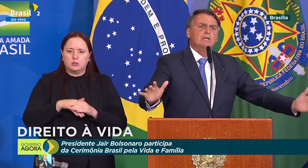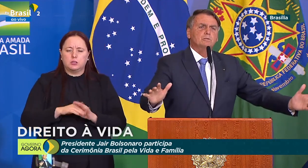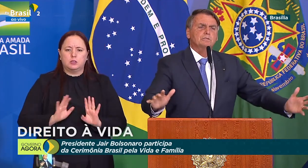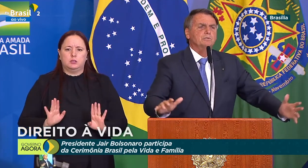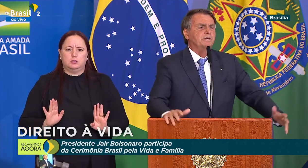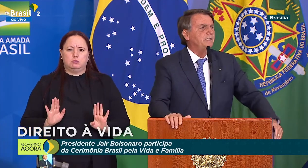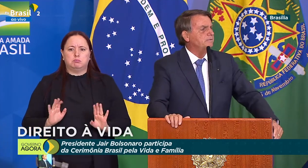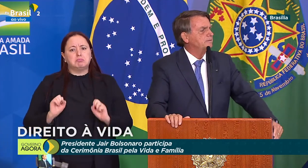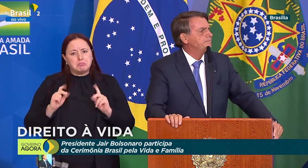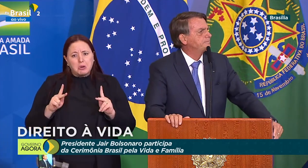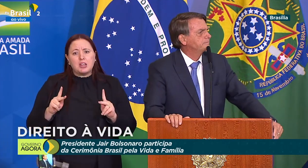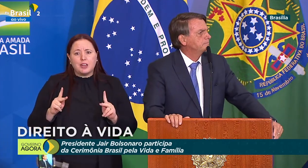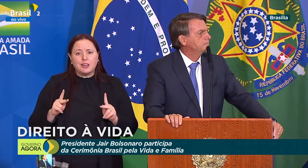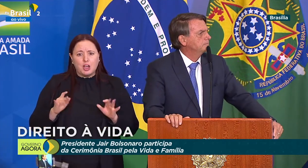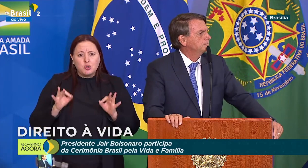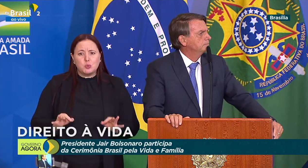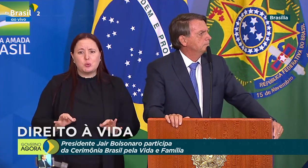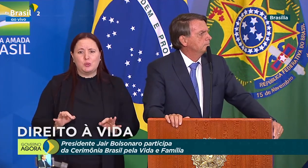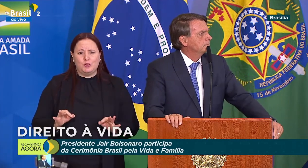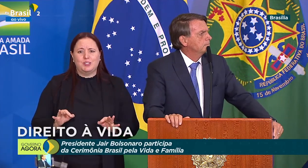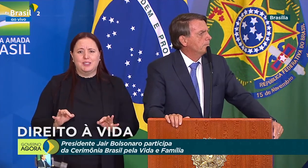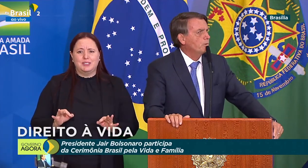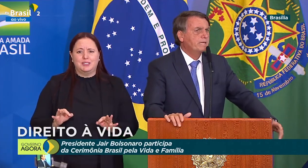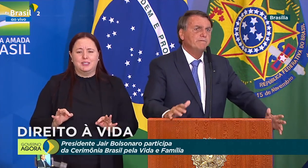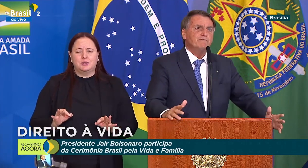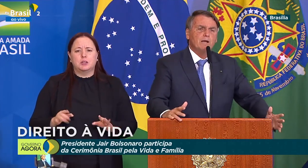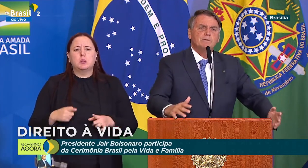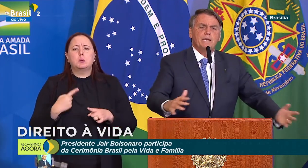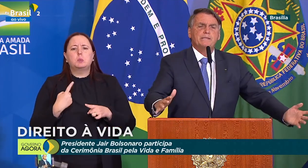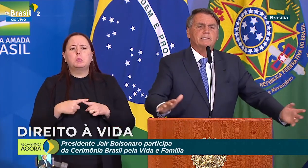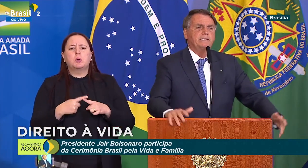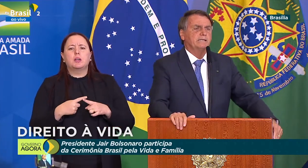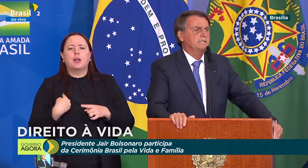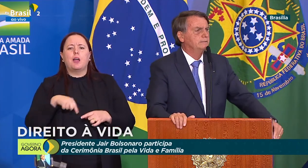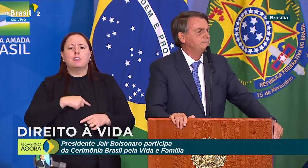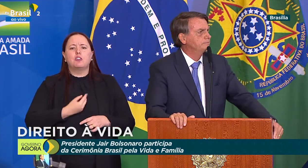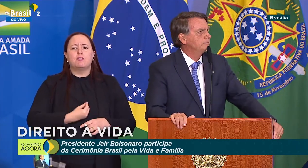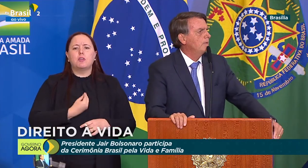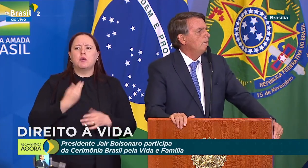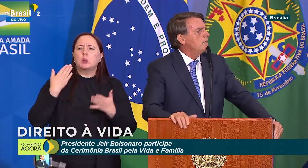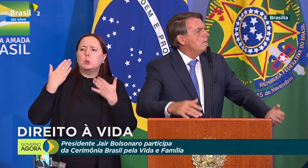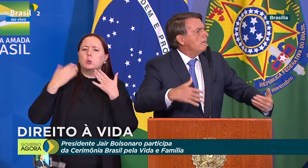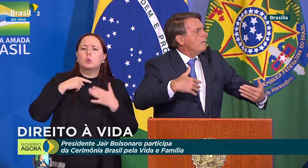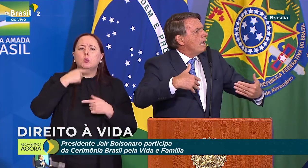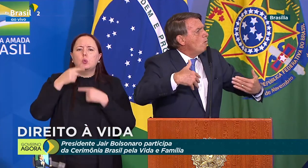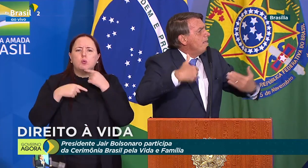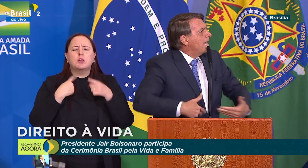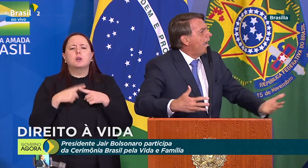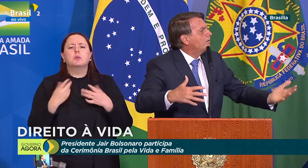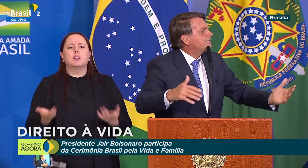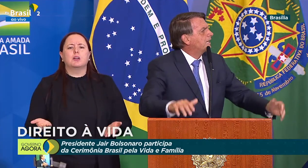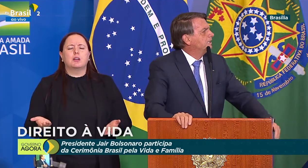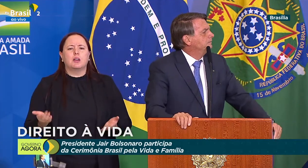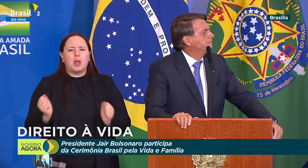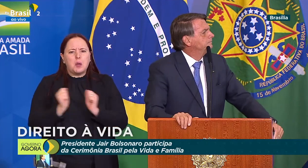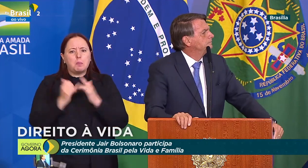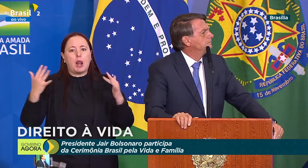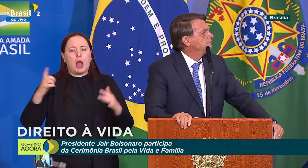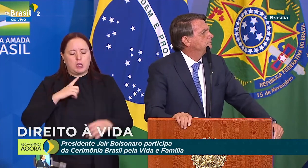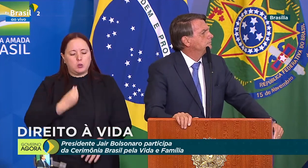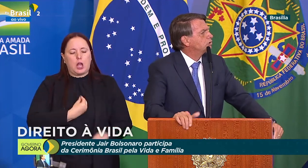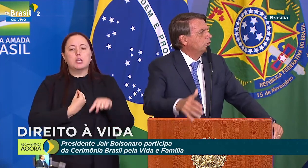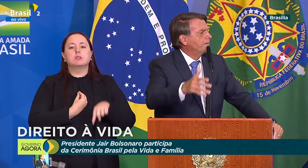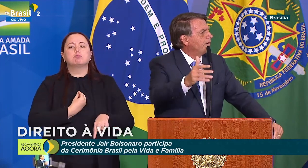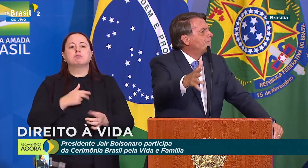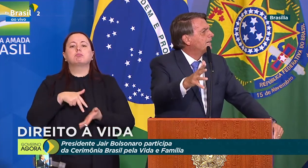Nada mais justo do que isso E por que vivemos a incerteza é um milagre está